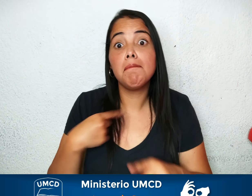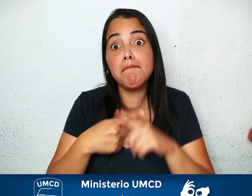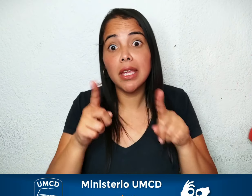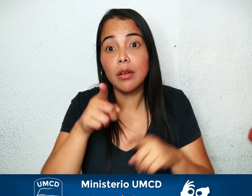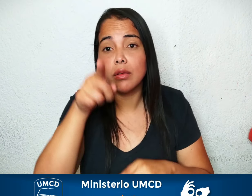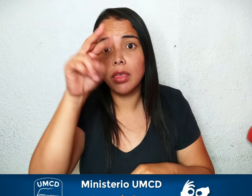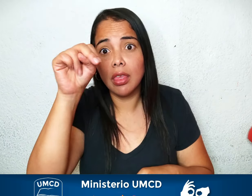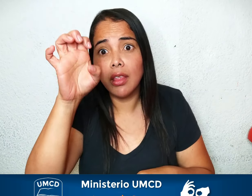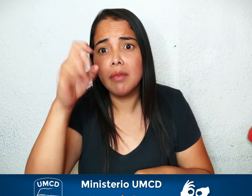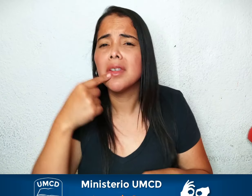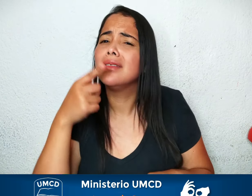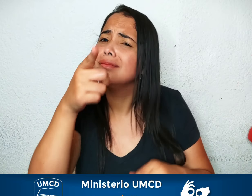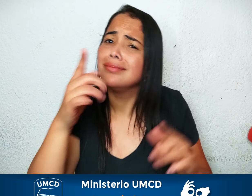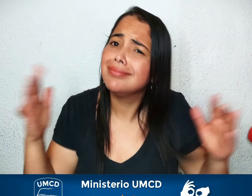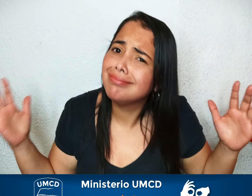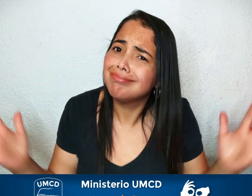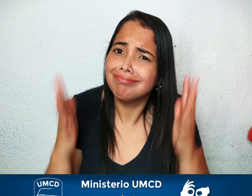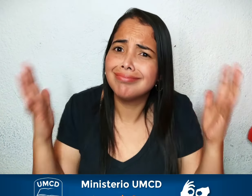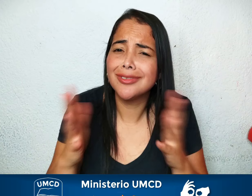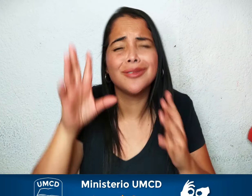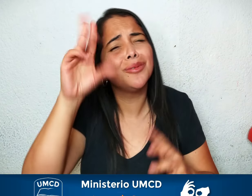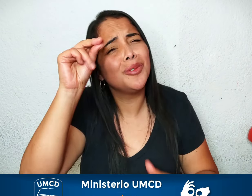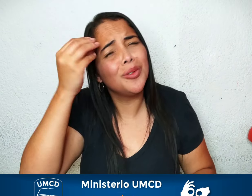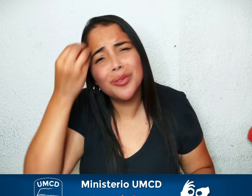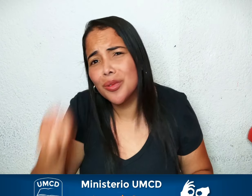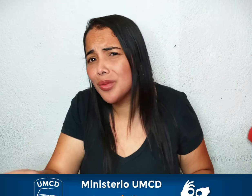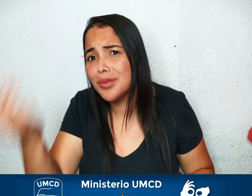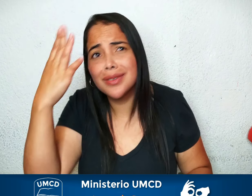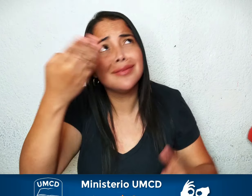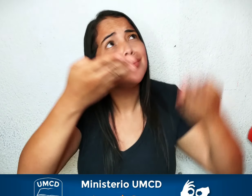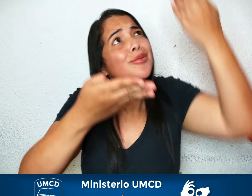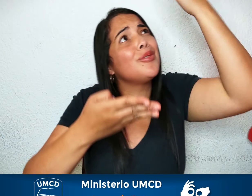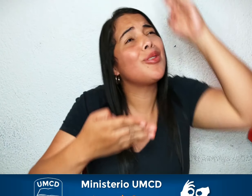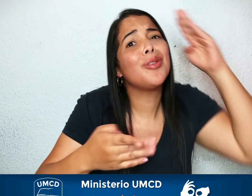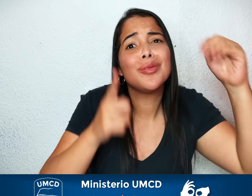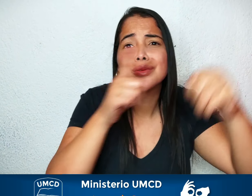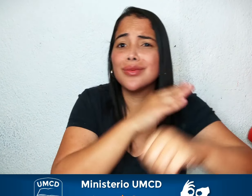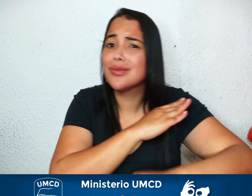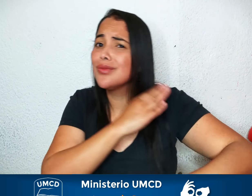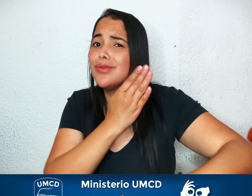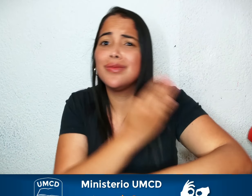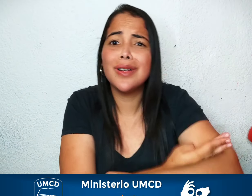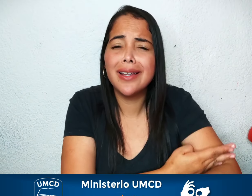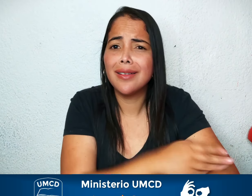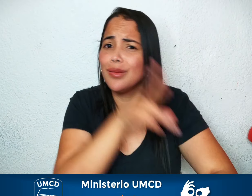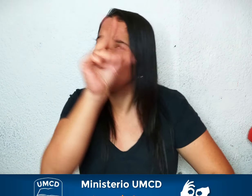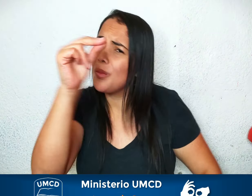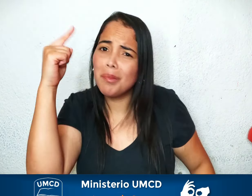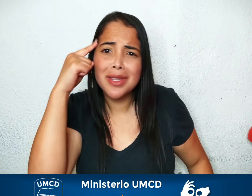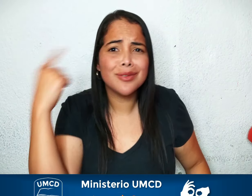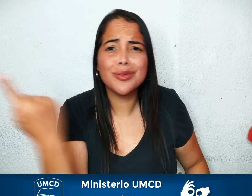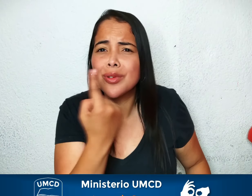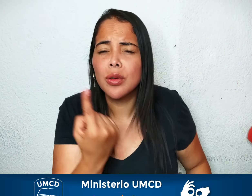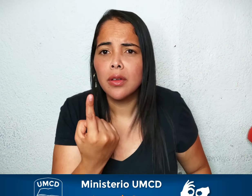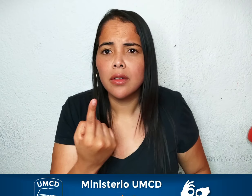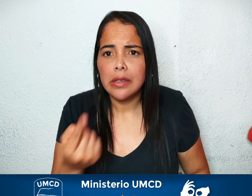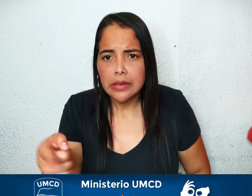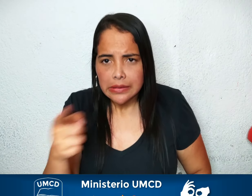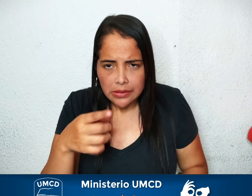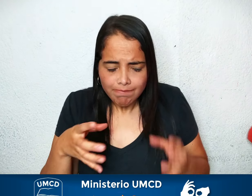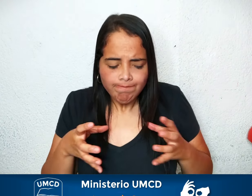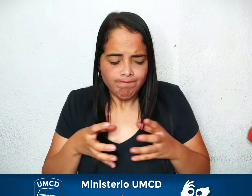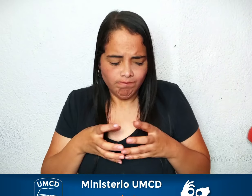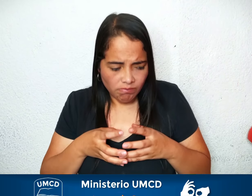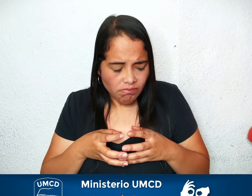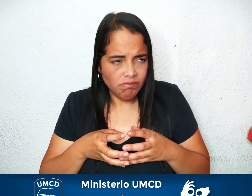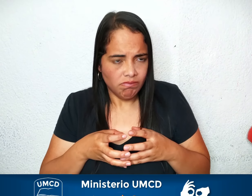dice: acuérdense que con nosotros está el Señor. ¡Qué grandes palabras! Para usted